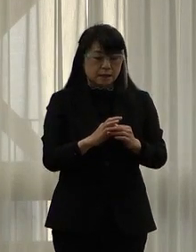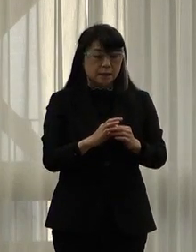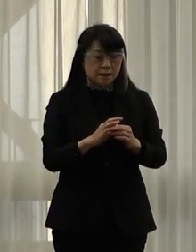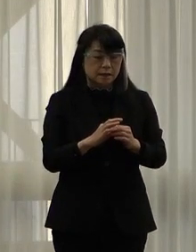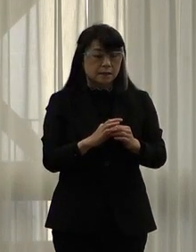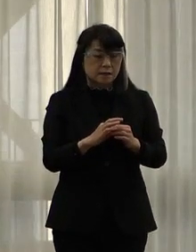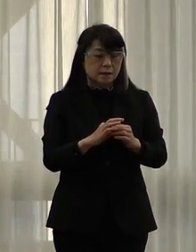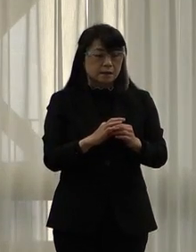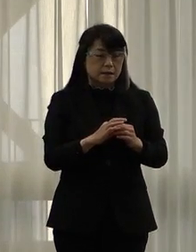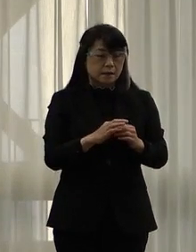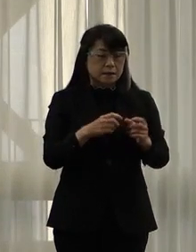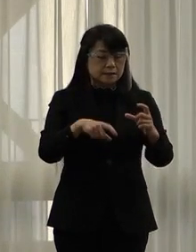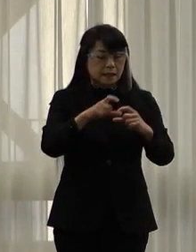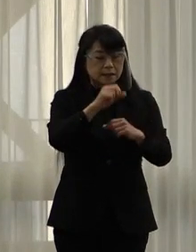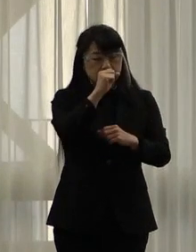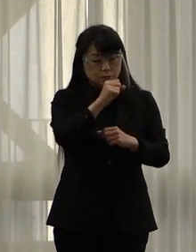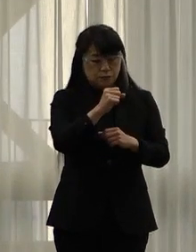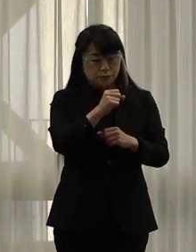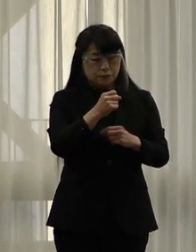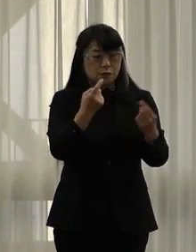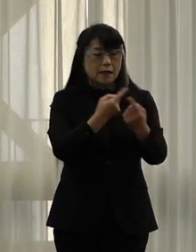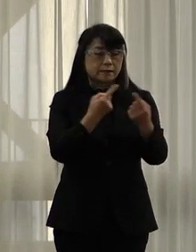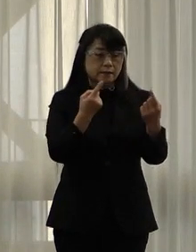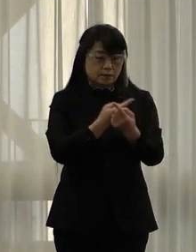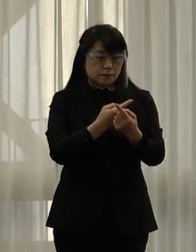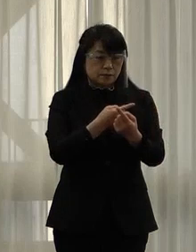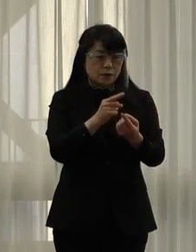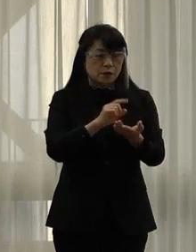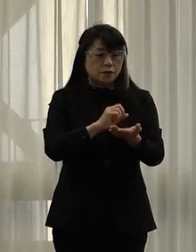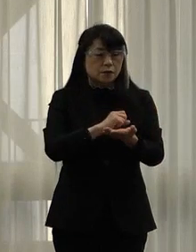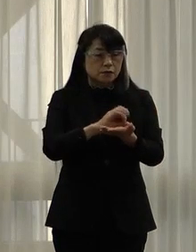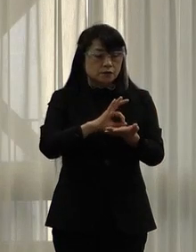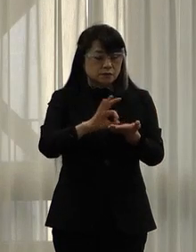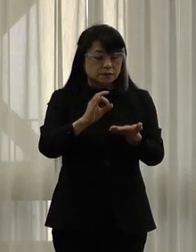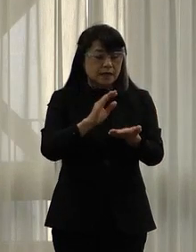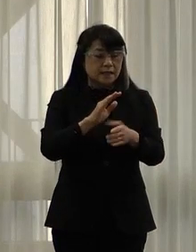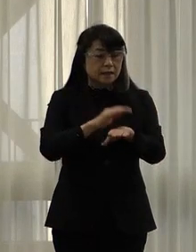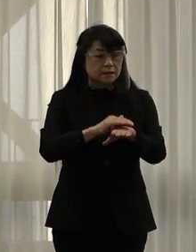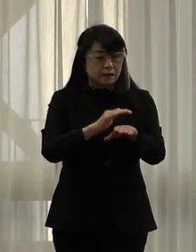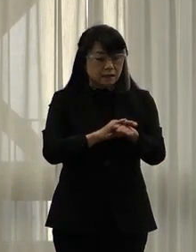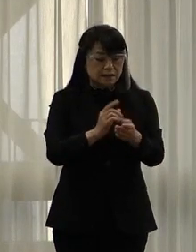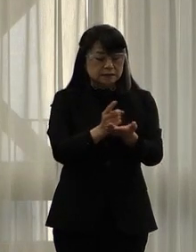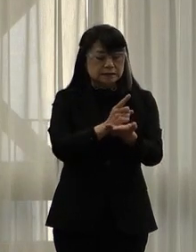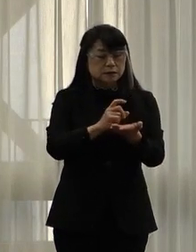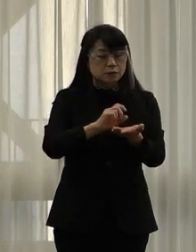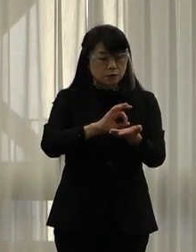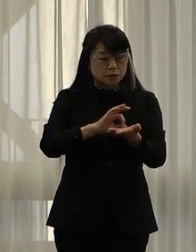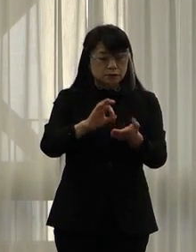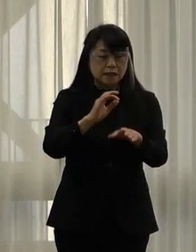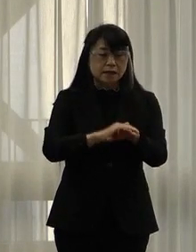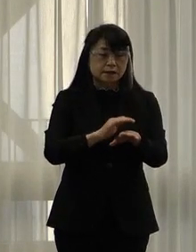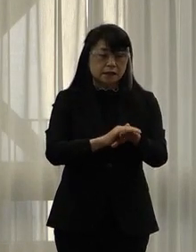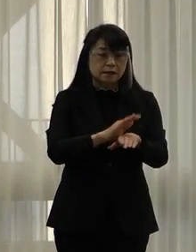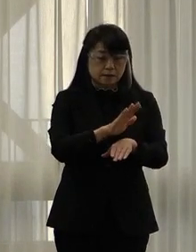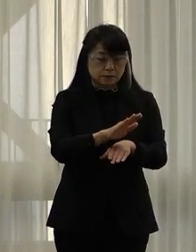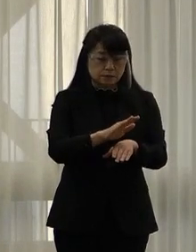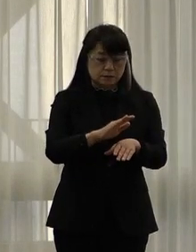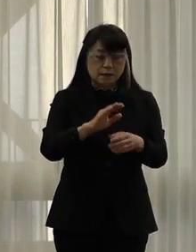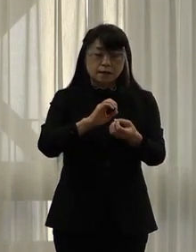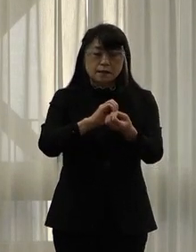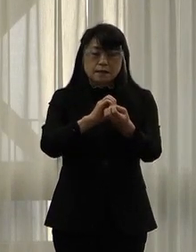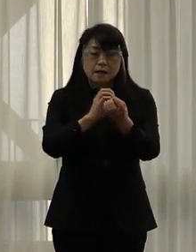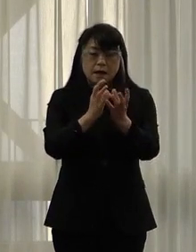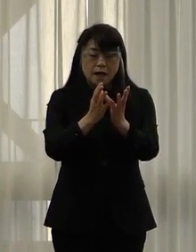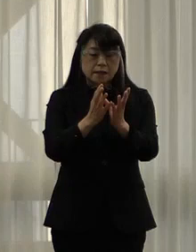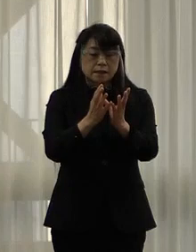PDCA を回してより良くしていくという、そんな使い方がこの指標の使い方です。これがこの花を大きく、ま